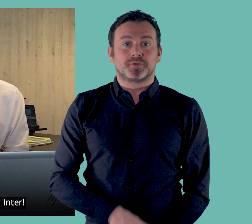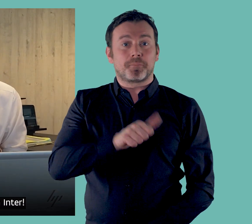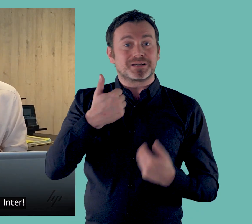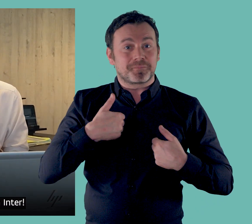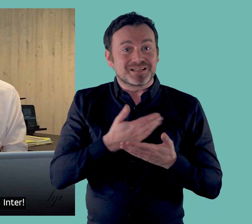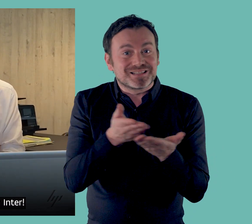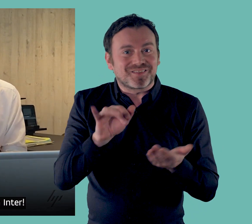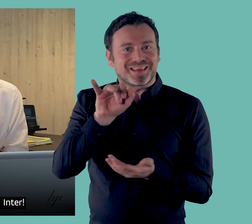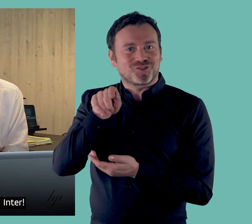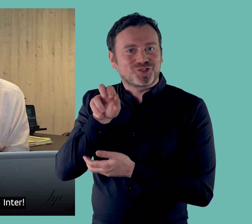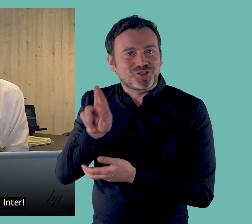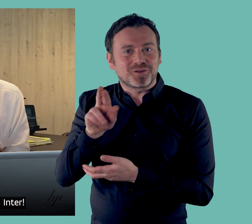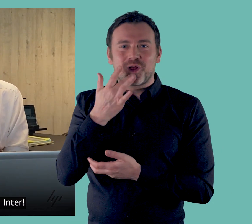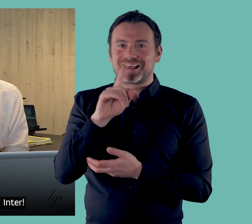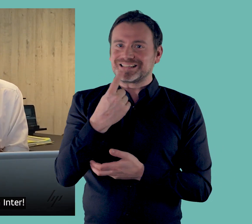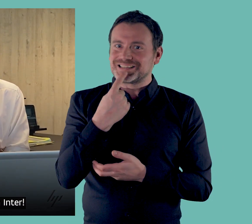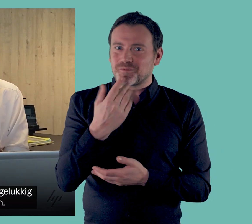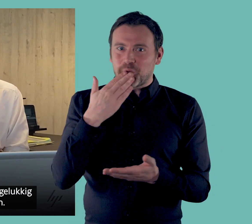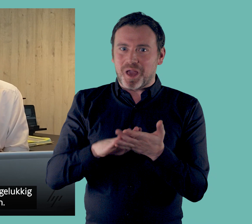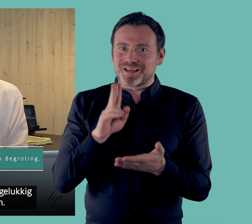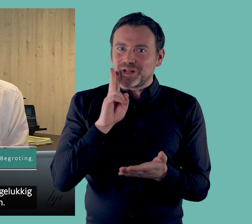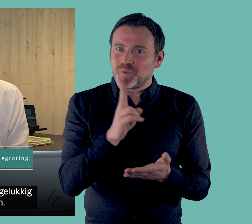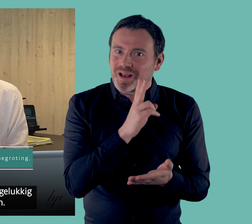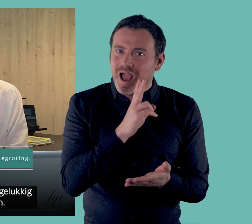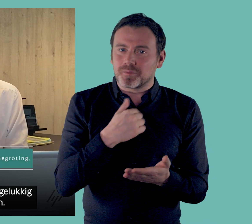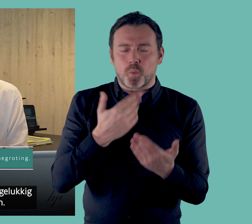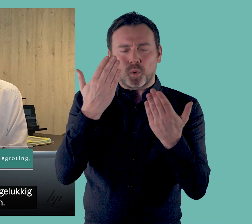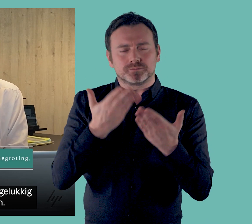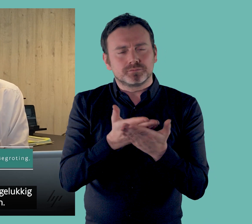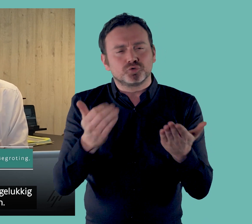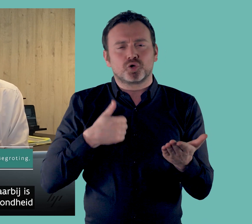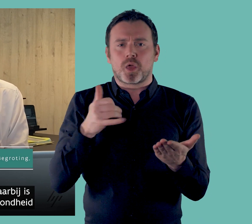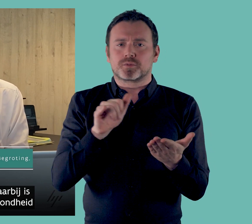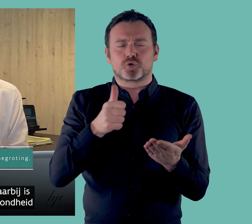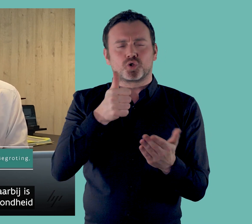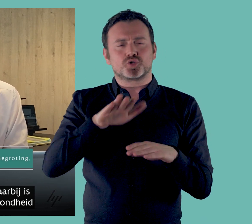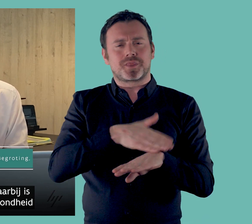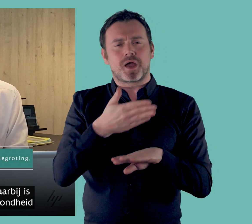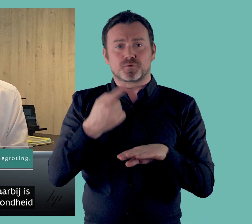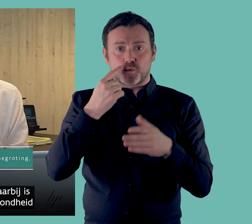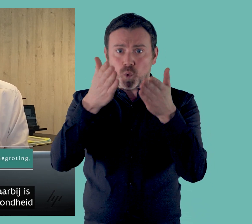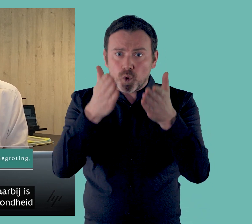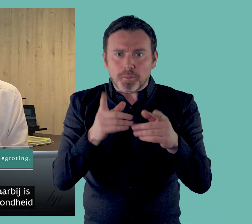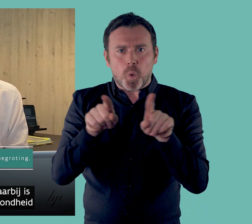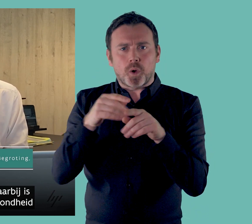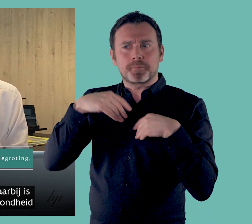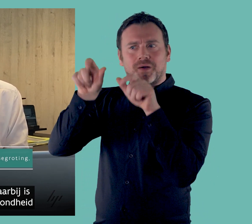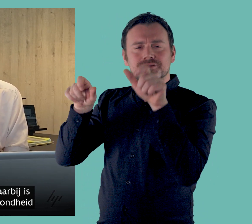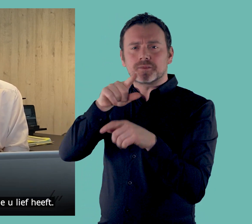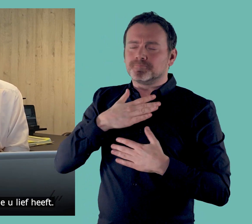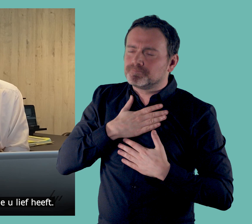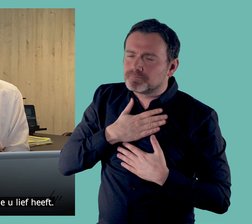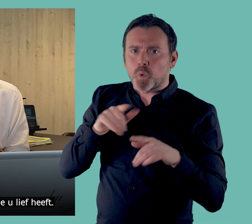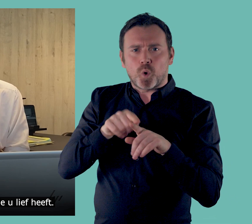Dag beste mensen van Inter. Laat mij jullie eerst een gelukkig nieuwjaar wensen. Het allerbelangrijkste daarbij is natuurlijk een goede